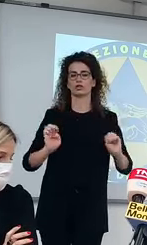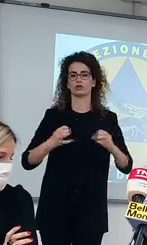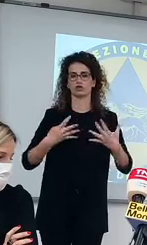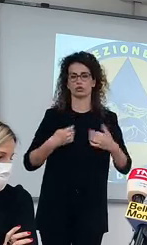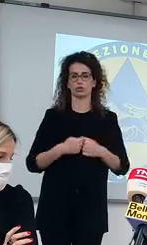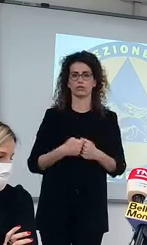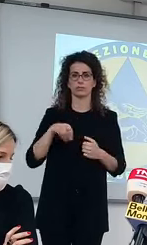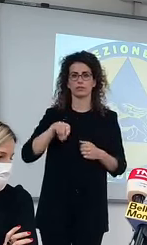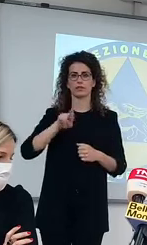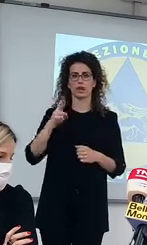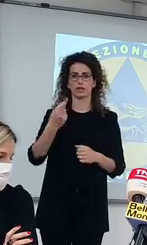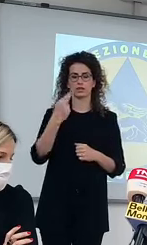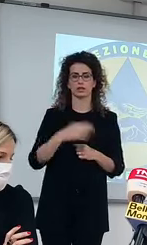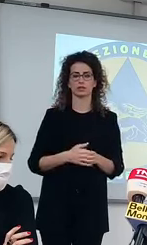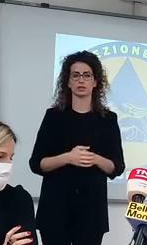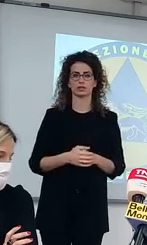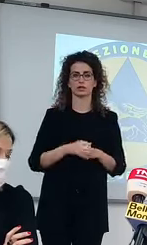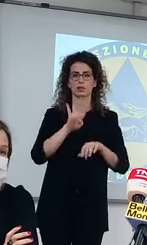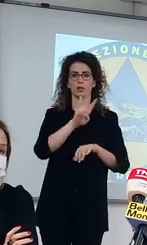Pfizer